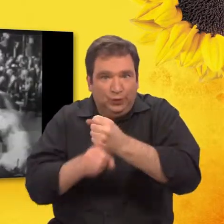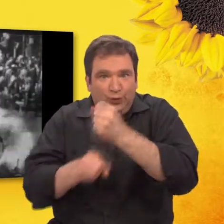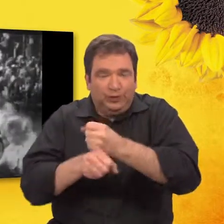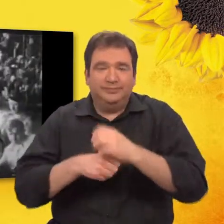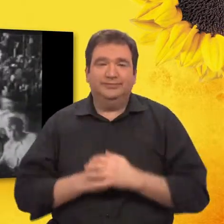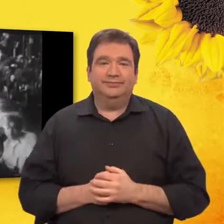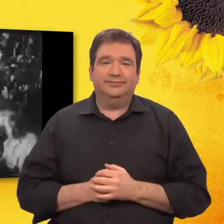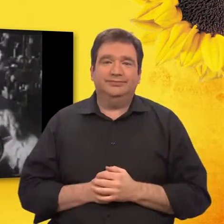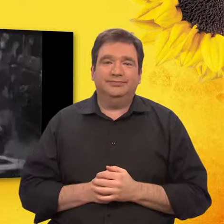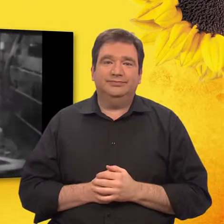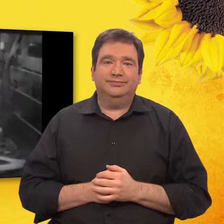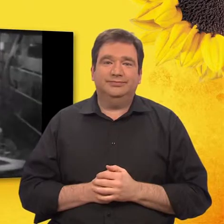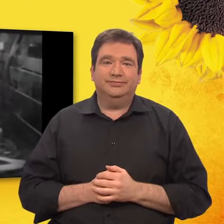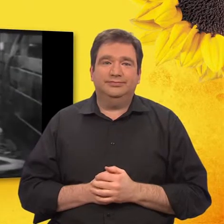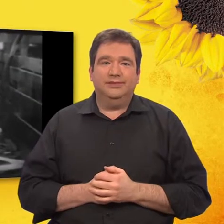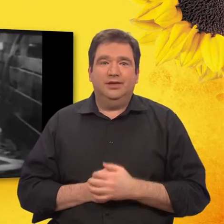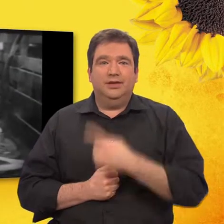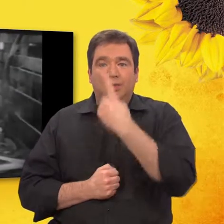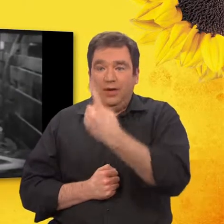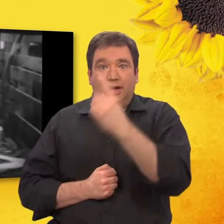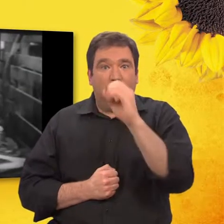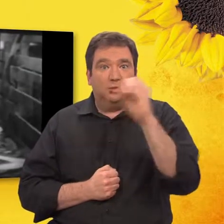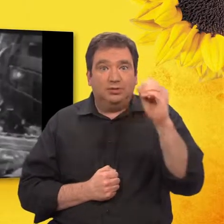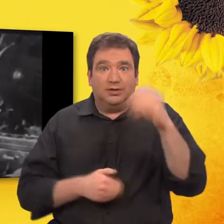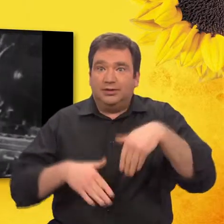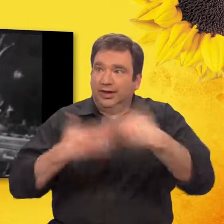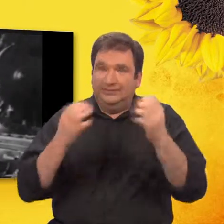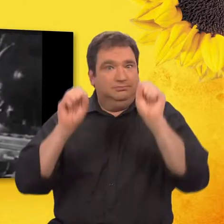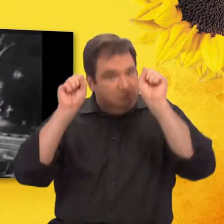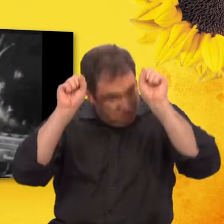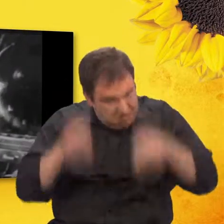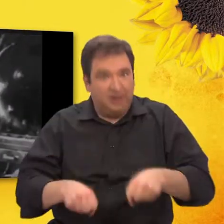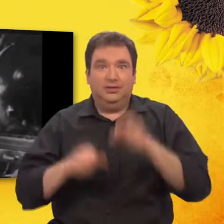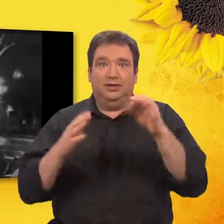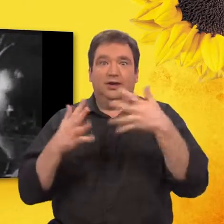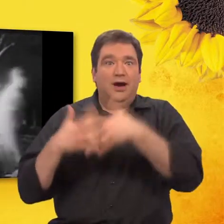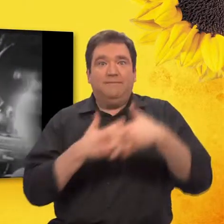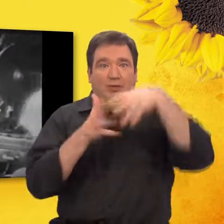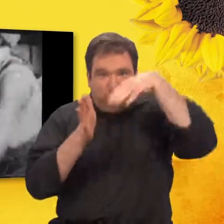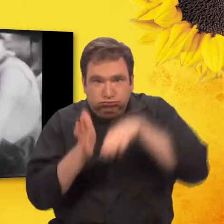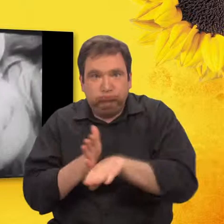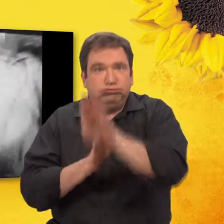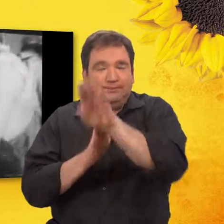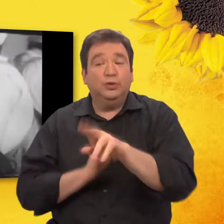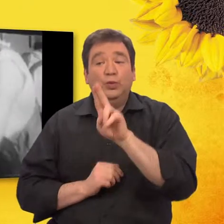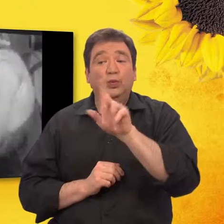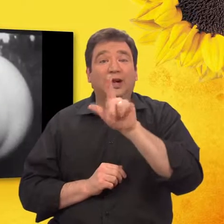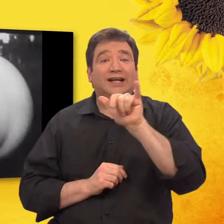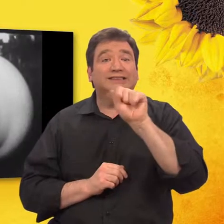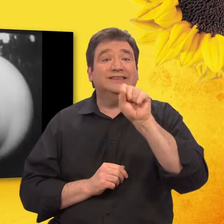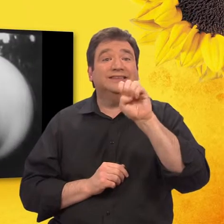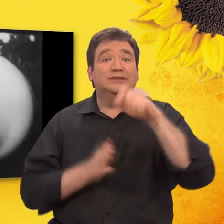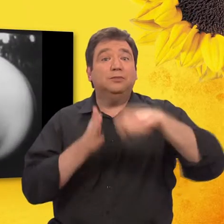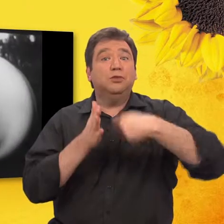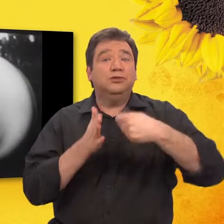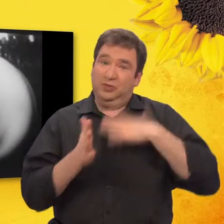Factories which have been closed. 100 days were enough to save the United States. The Ulysses project is not that ambitious,